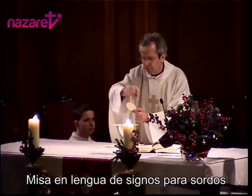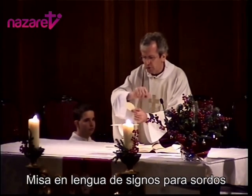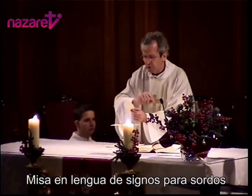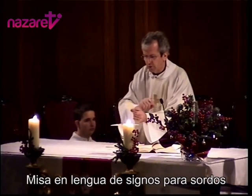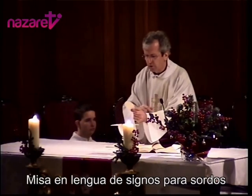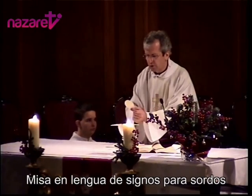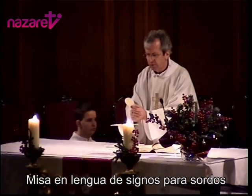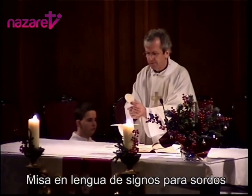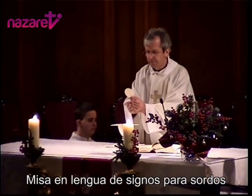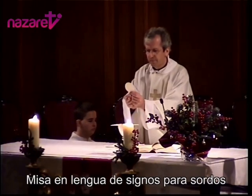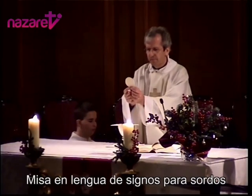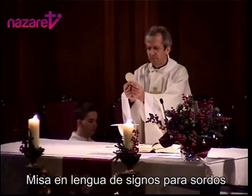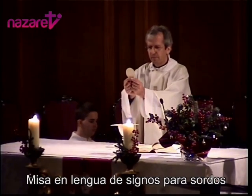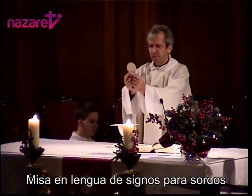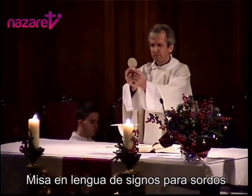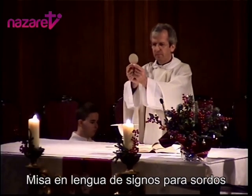por vosotros.